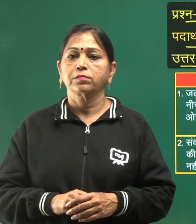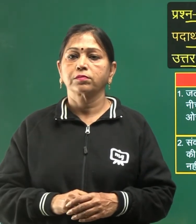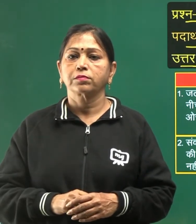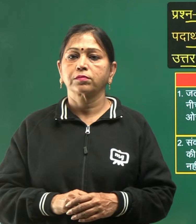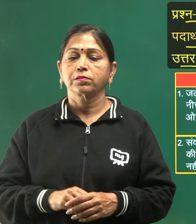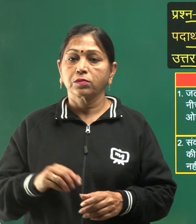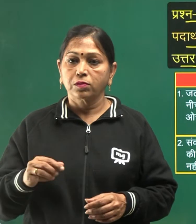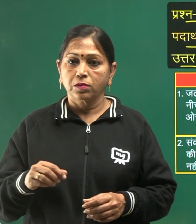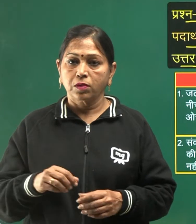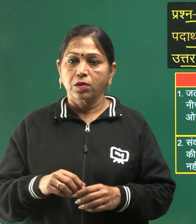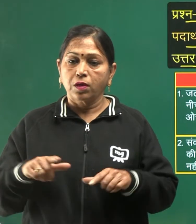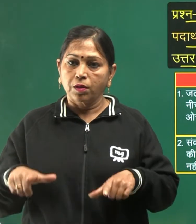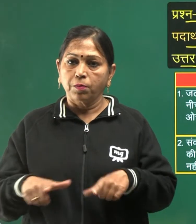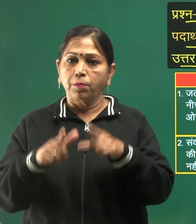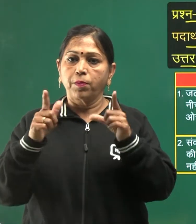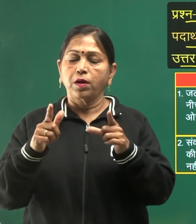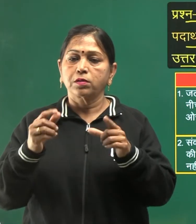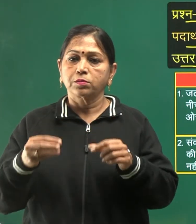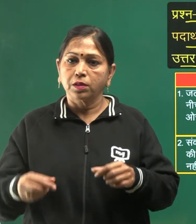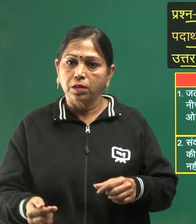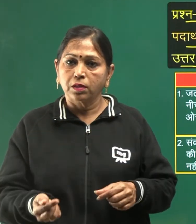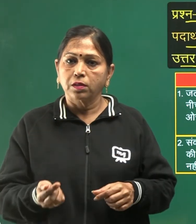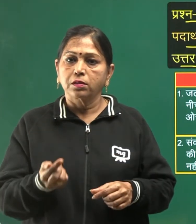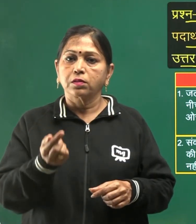नीचे से ऊपर की ओर करते हैं।